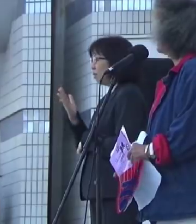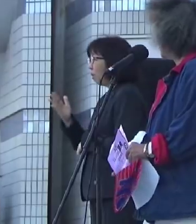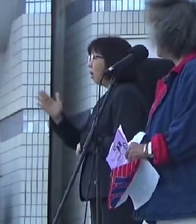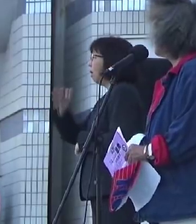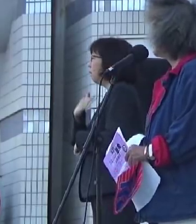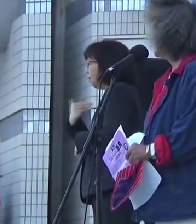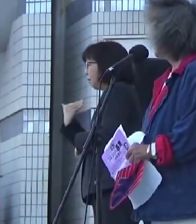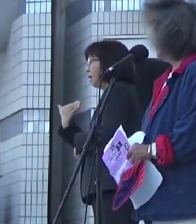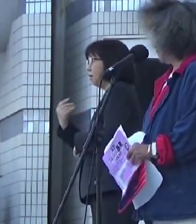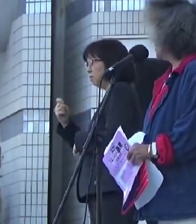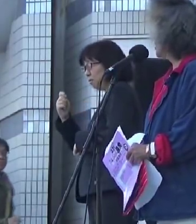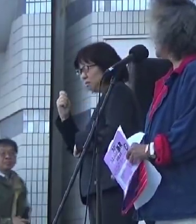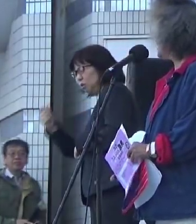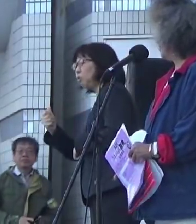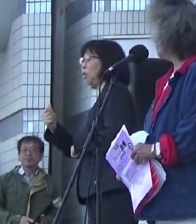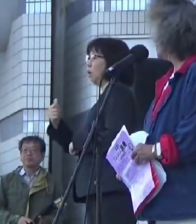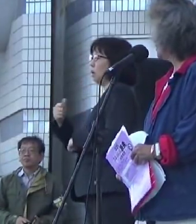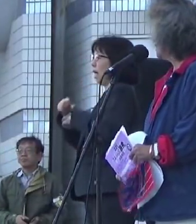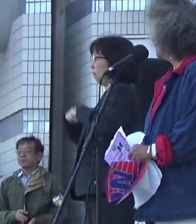頑張るからね、